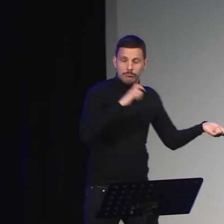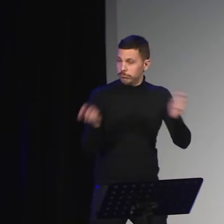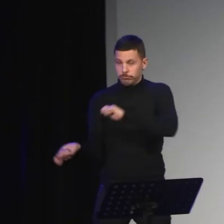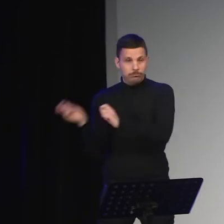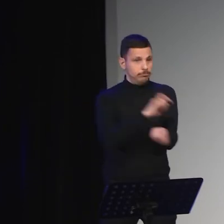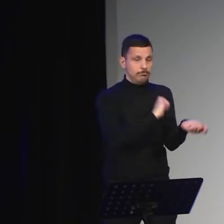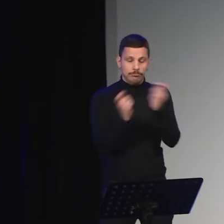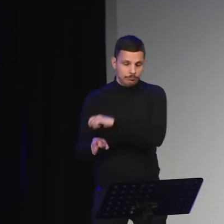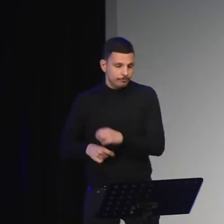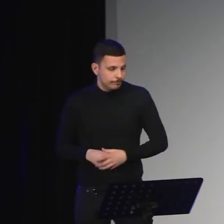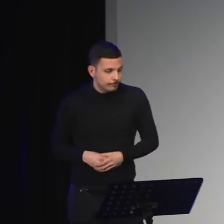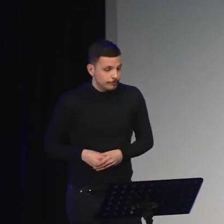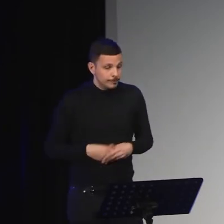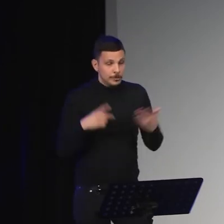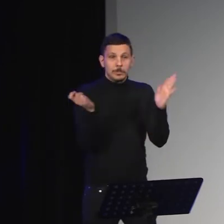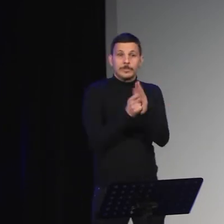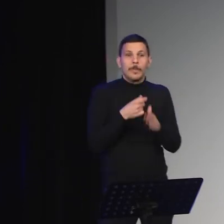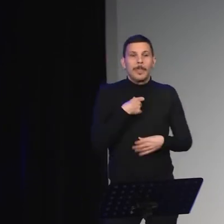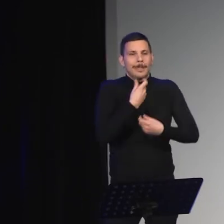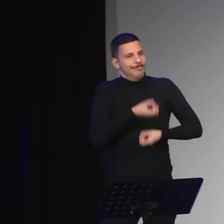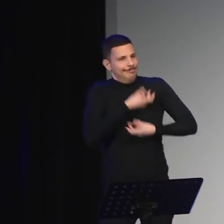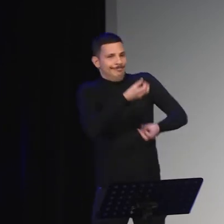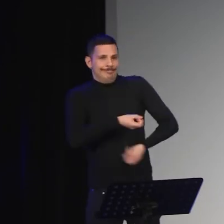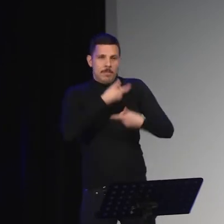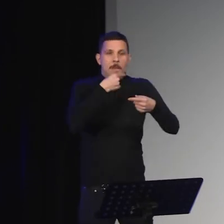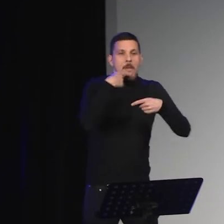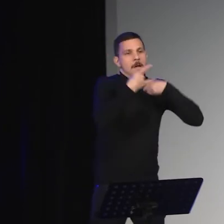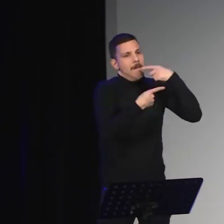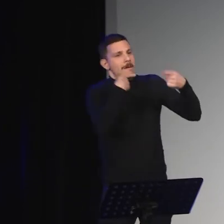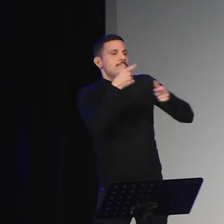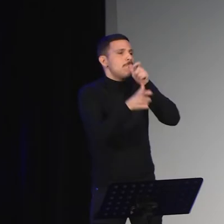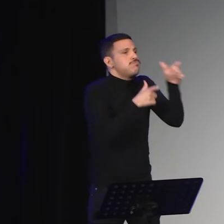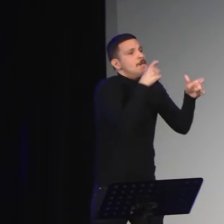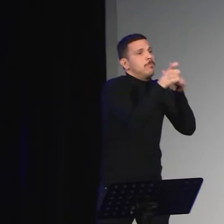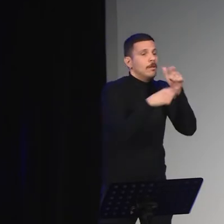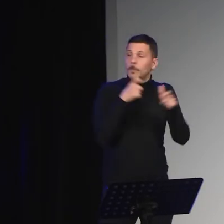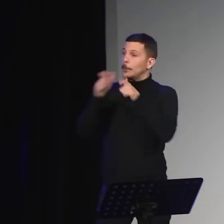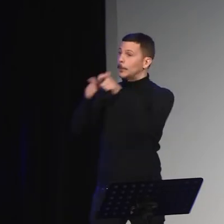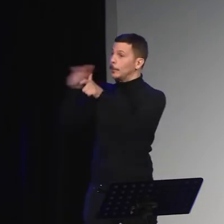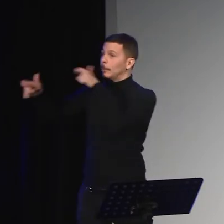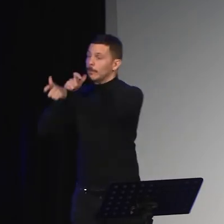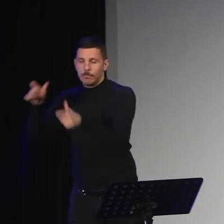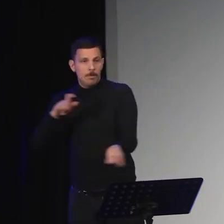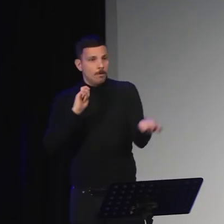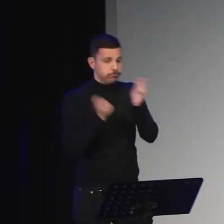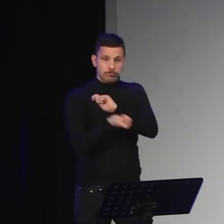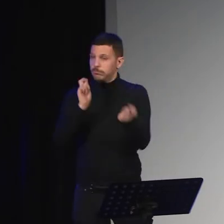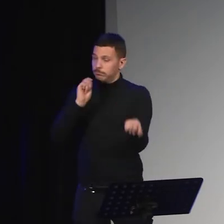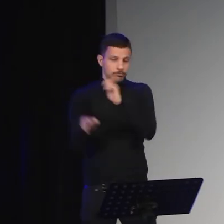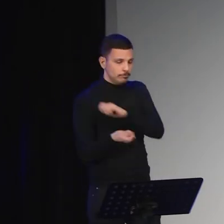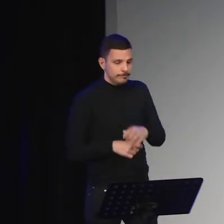Chaque fois qu'on crie, chaque fois qu'on se dispute, on passe d'une phrase à l'autre, d'une blessure à l'autre, d'une piqûre à